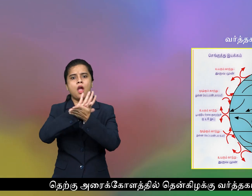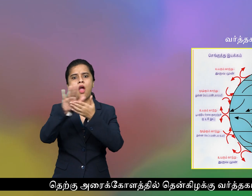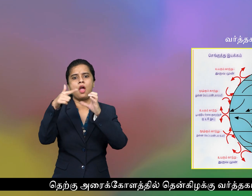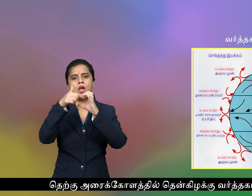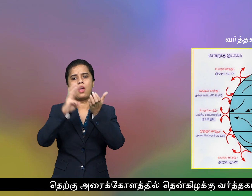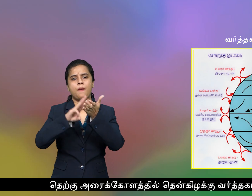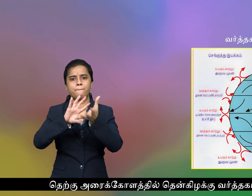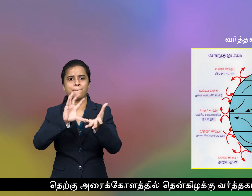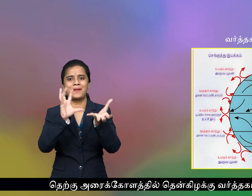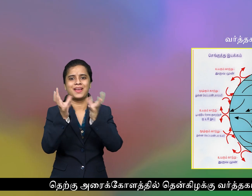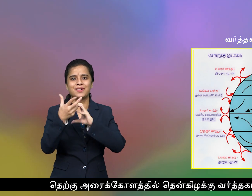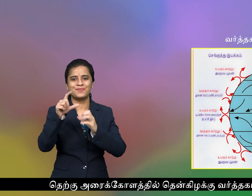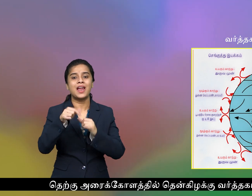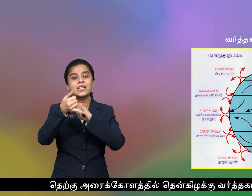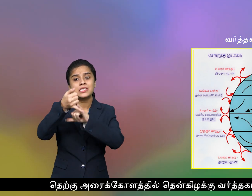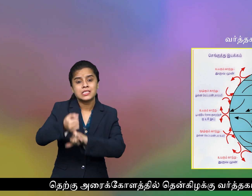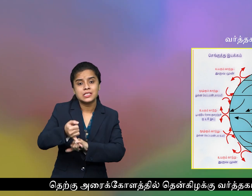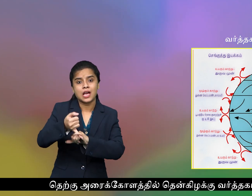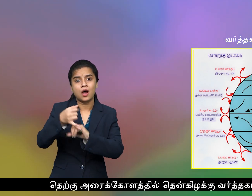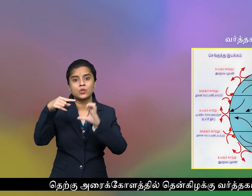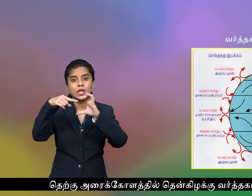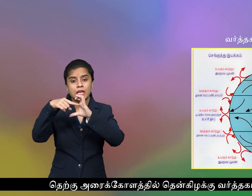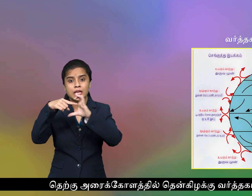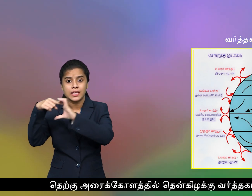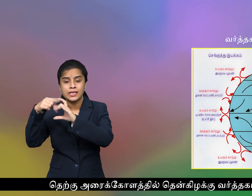தெற்கு அரைக்கோளத்தில் தென்கிழக்கு வர்த்தகம்.